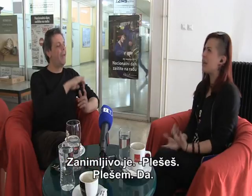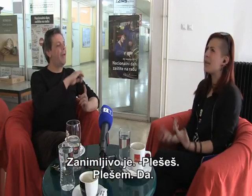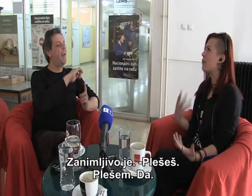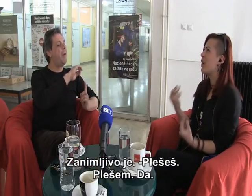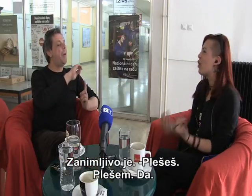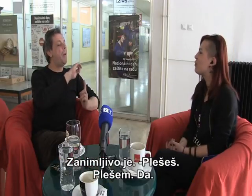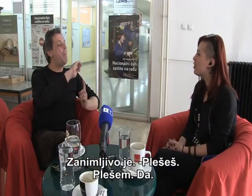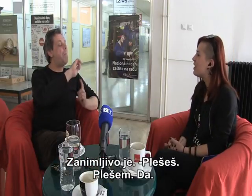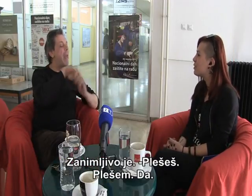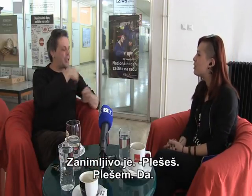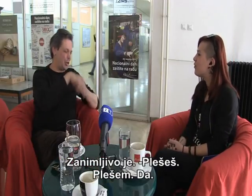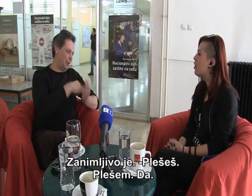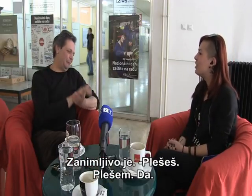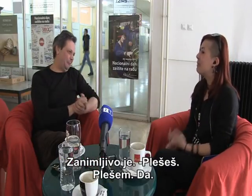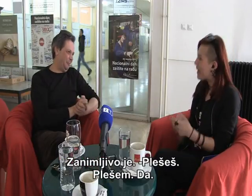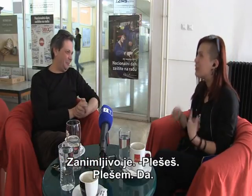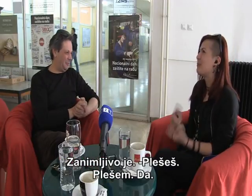nije moje neobično. Plešeš? I plešem, da.